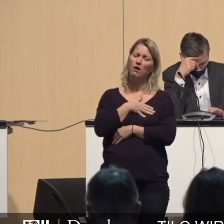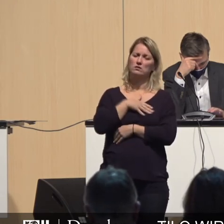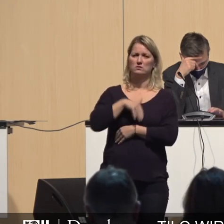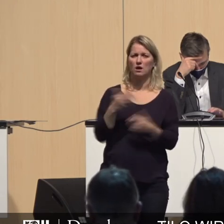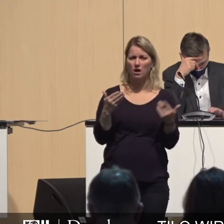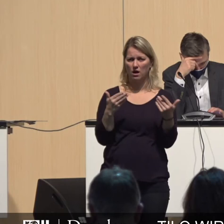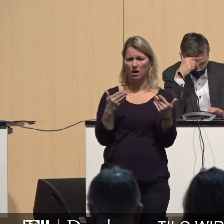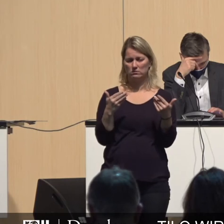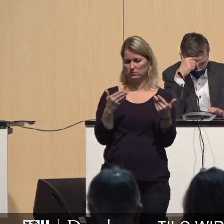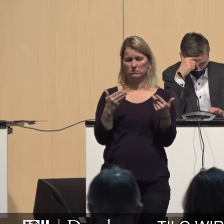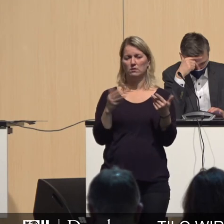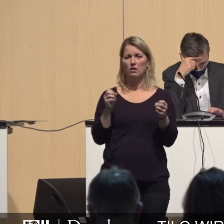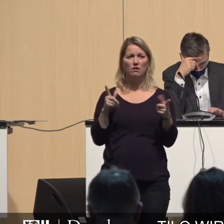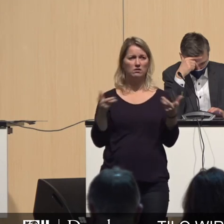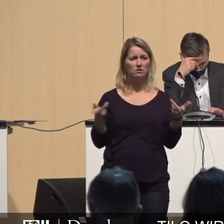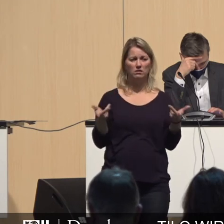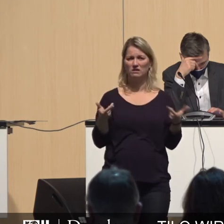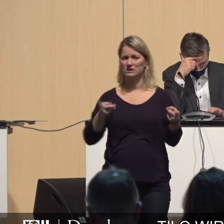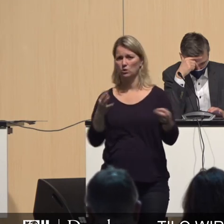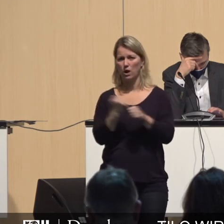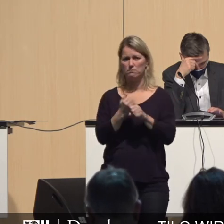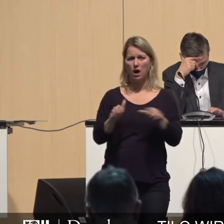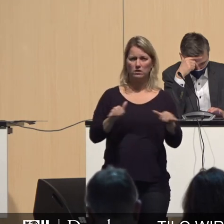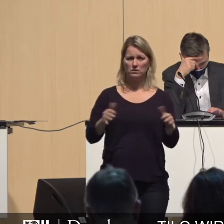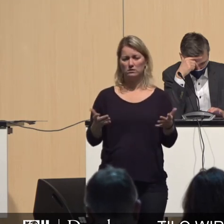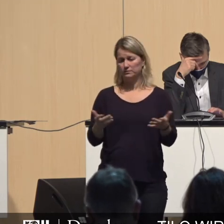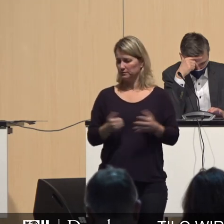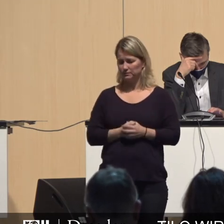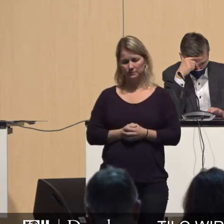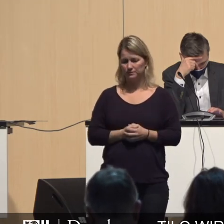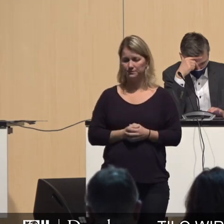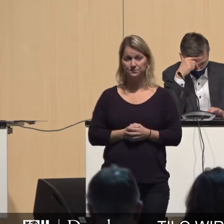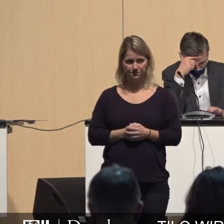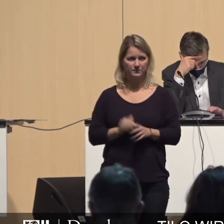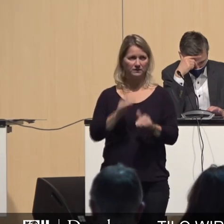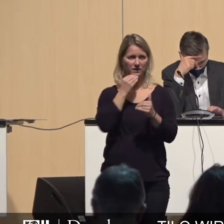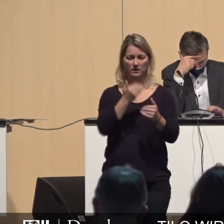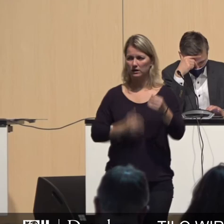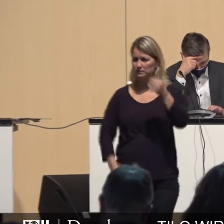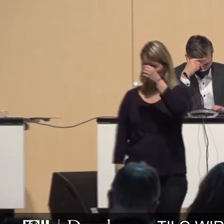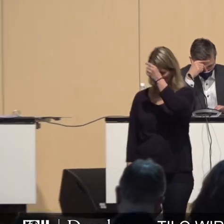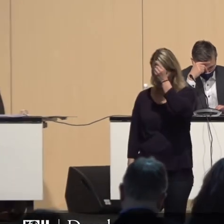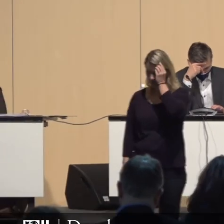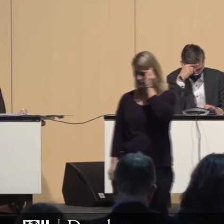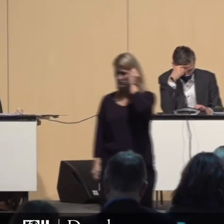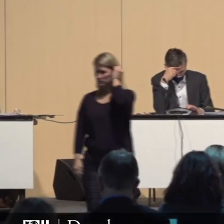aus dem man schmerzhaft erwachen wird, dass diese Märkte nämlich nicht stattfinden werden dieses Jahr. Vielen Dank.